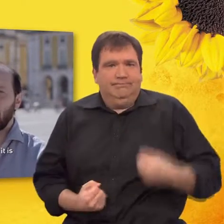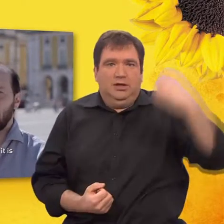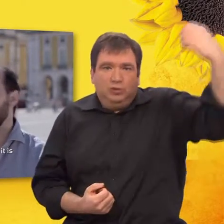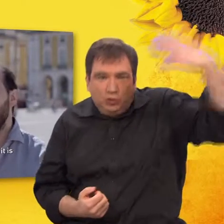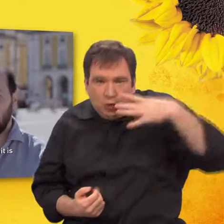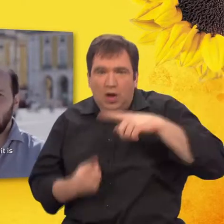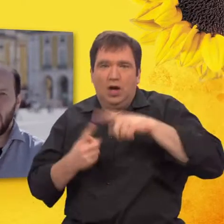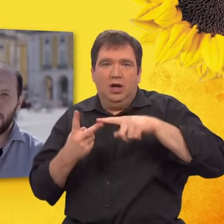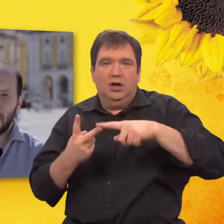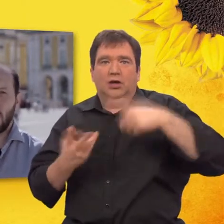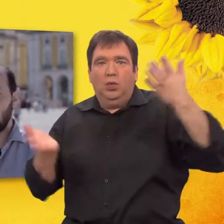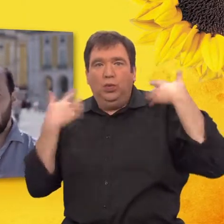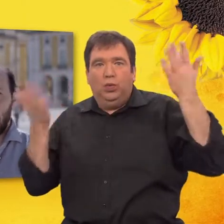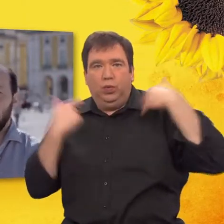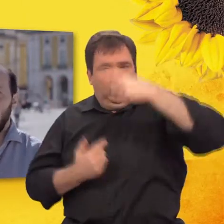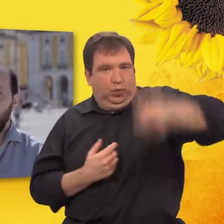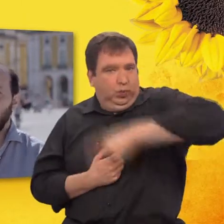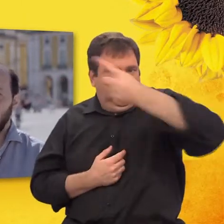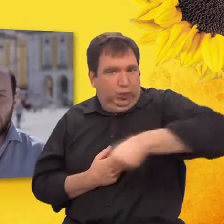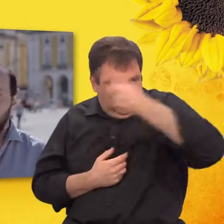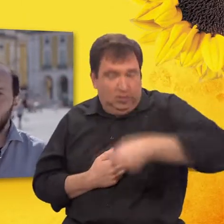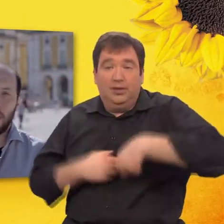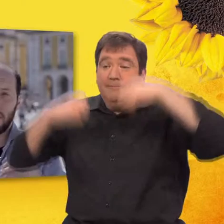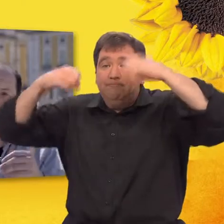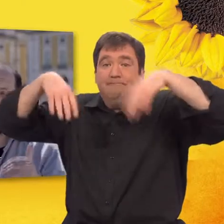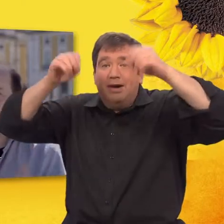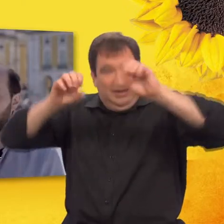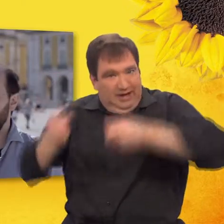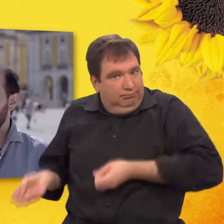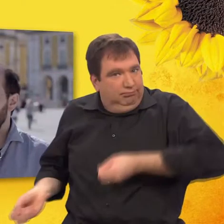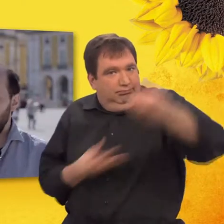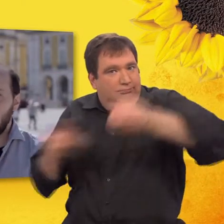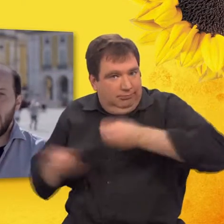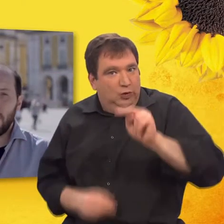em termos de energias renováveis, em particular solar e eólica também, que podem ser exportadas para o Norte.